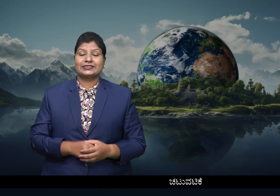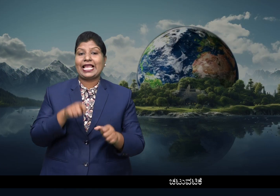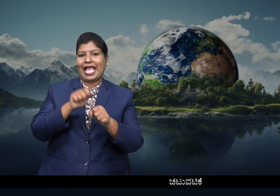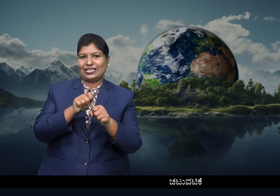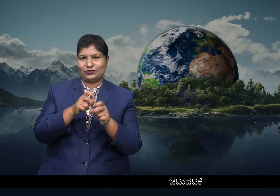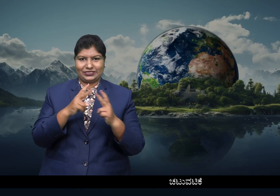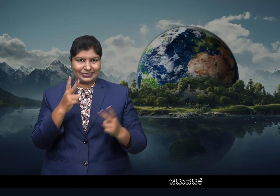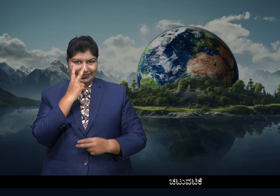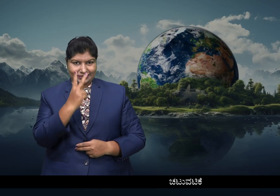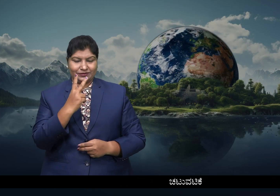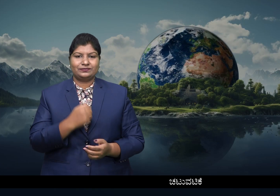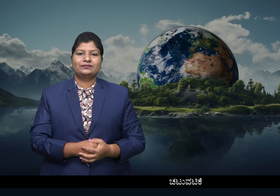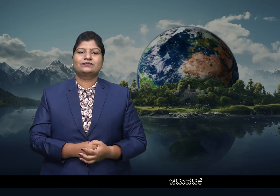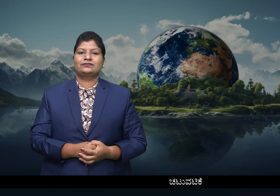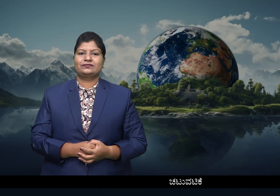ಚಟುವಟಿಕೆ: